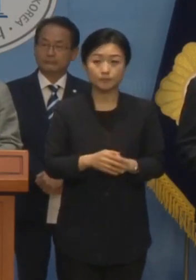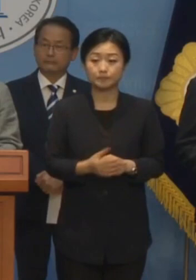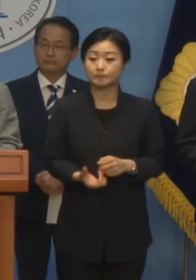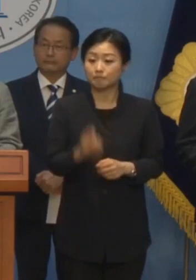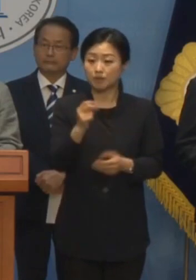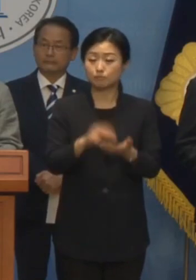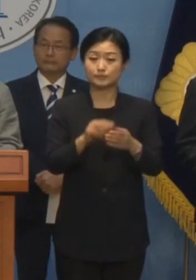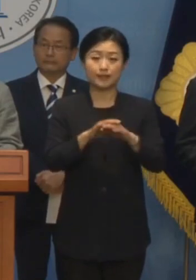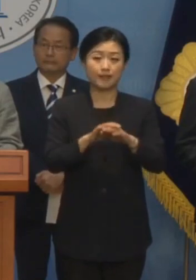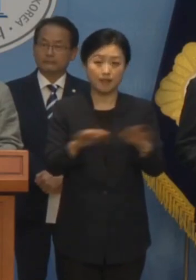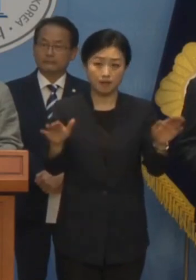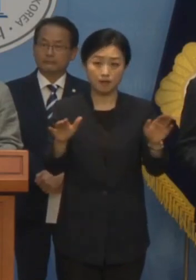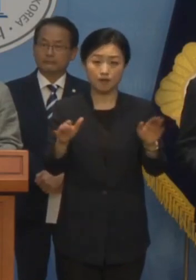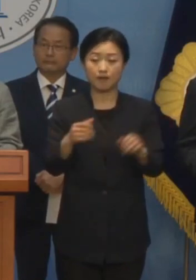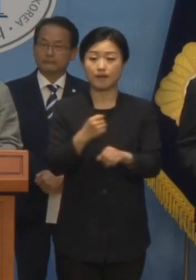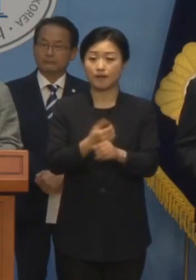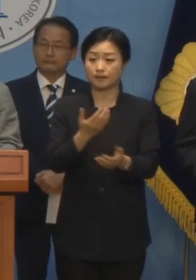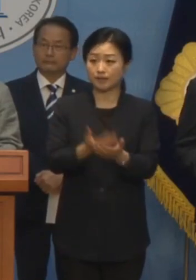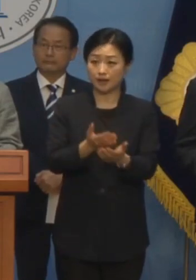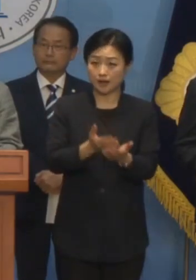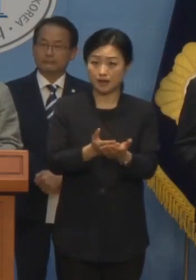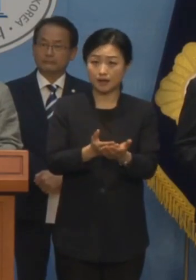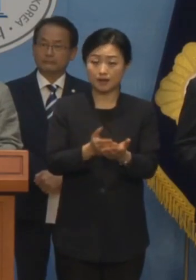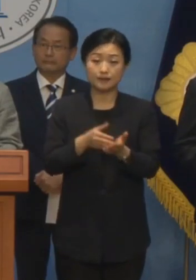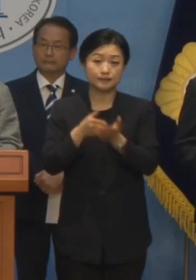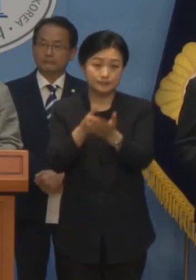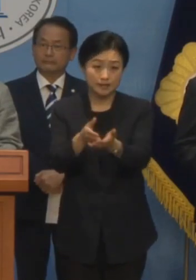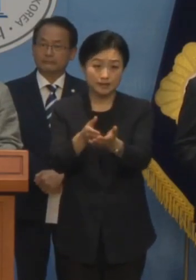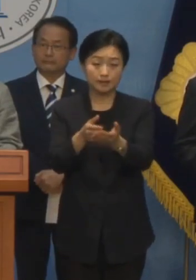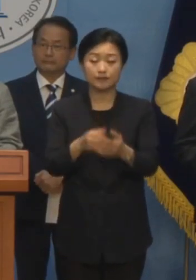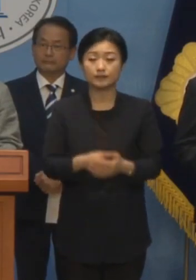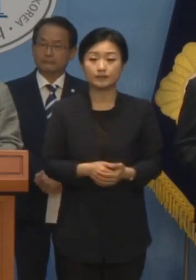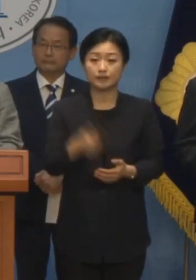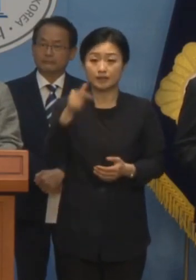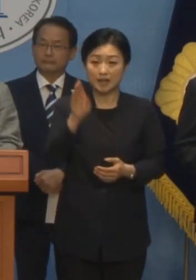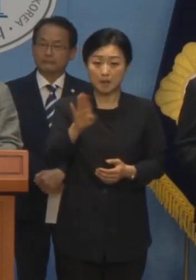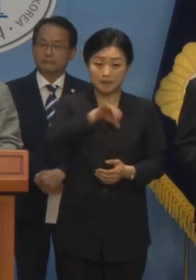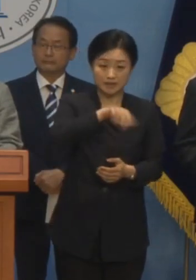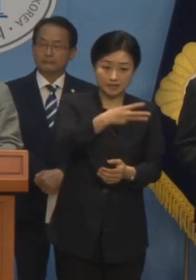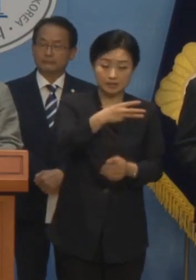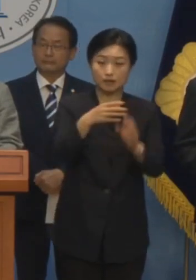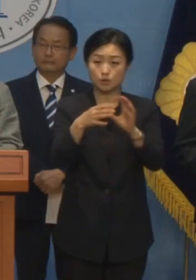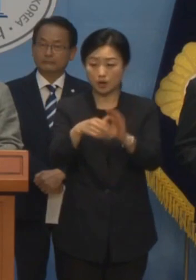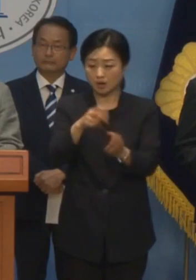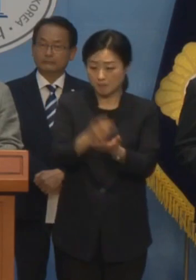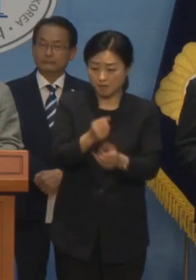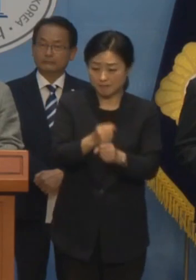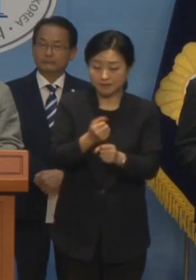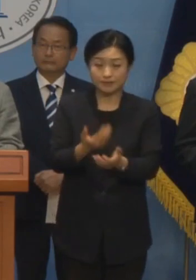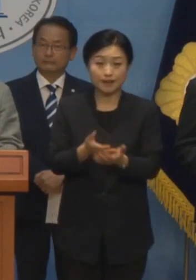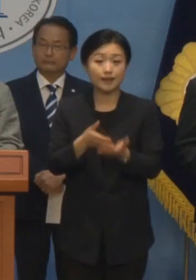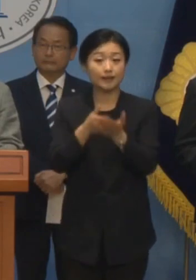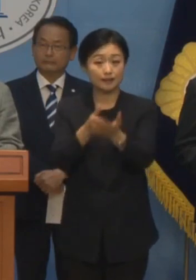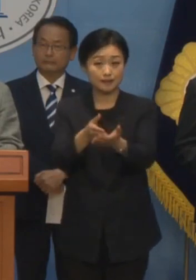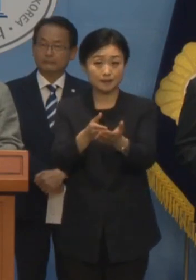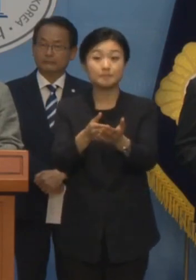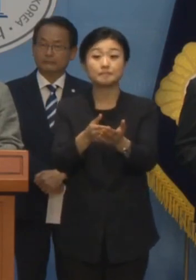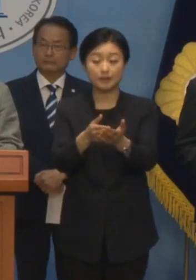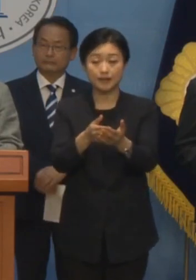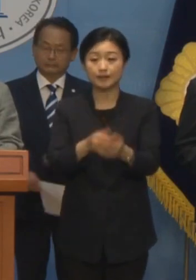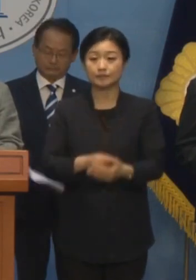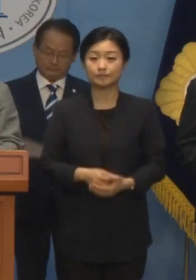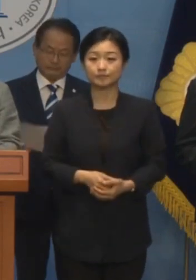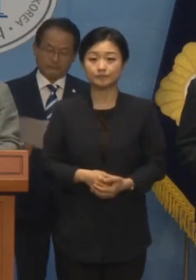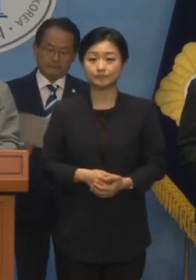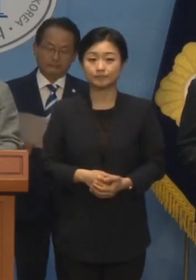조속히 플랫폼과 이점 사업자 간의 가불관계를 규율할 수 있는 법률도 제정하자고 촉구한 바